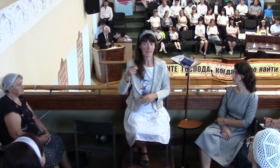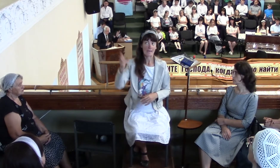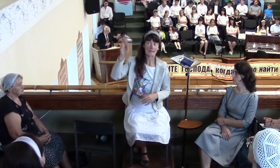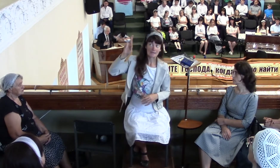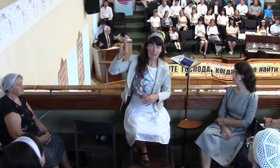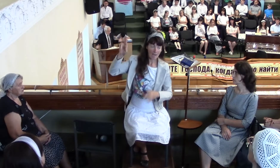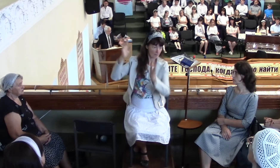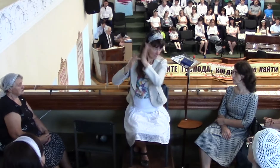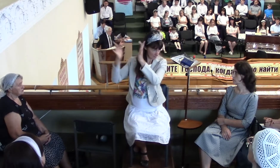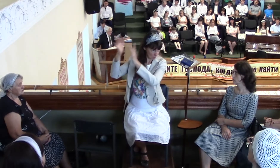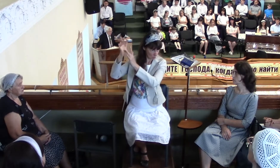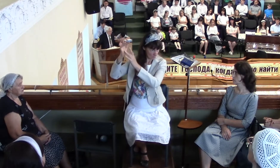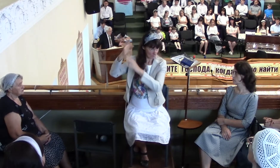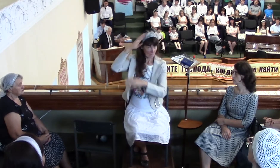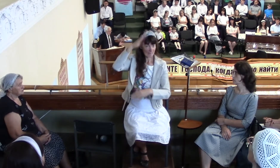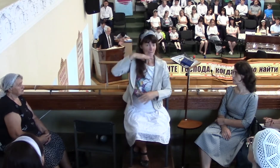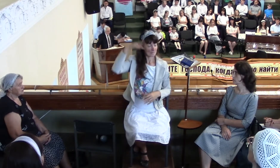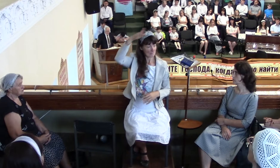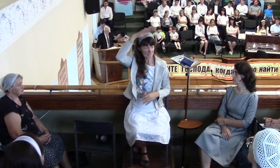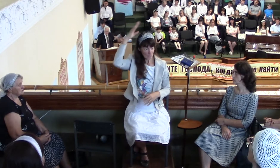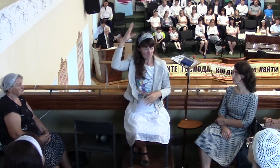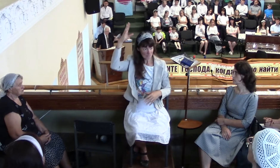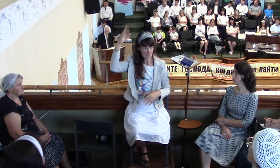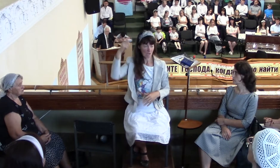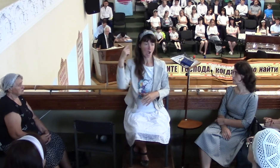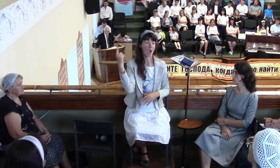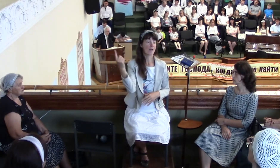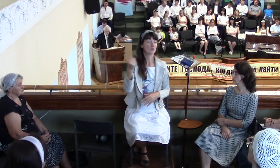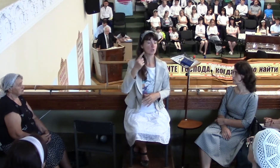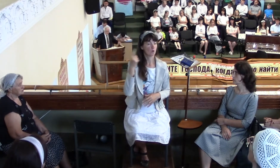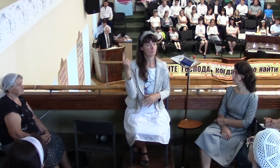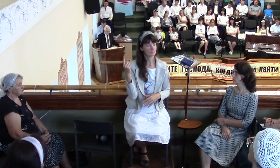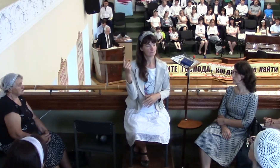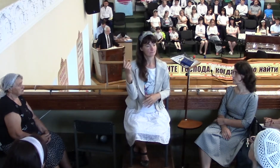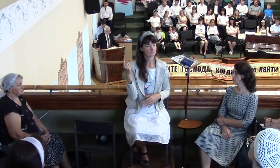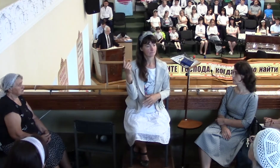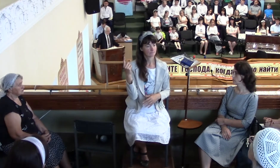Но Отец-то плоти и крови не имеет. Он взял плоть и кровь нашу,